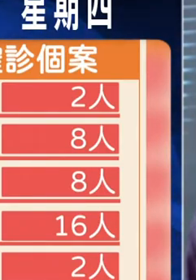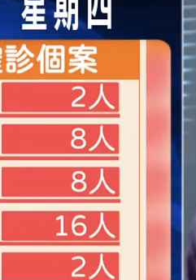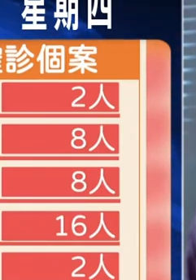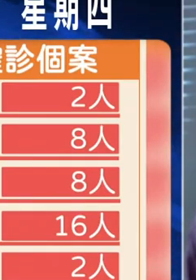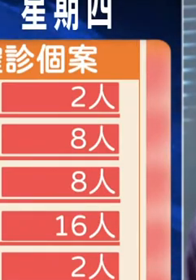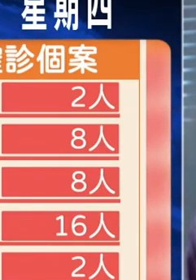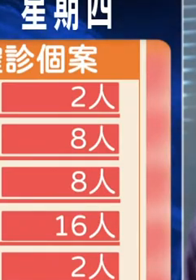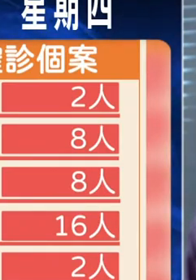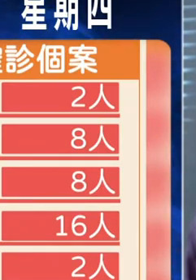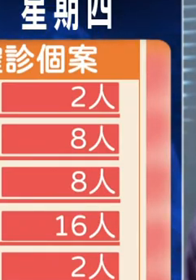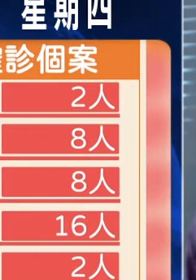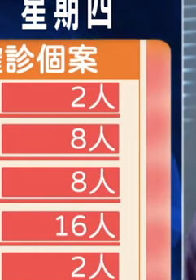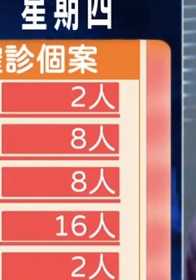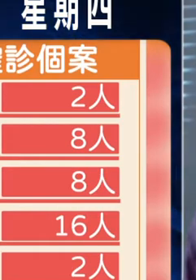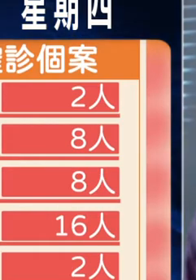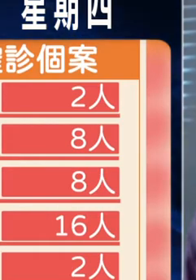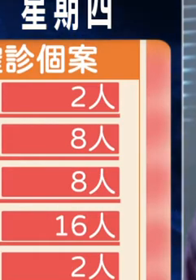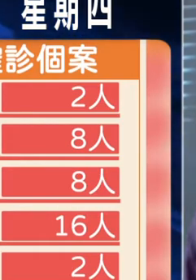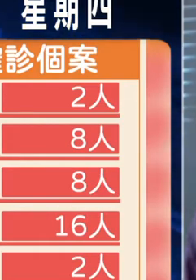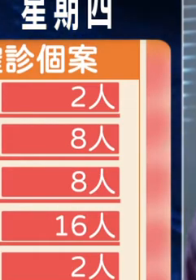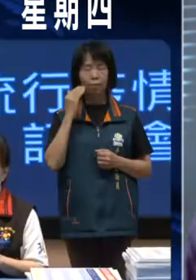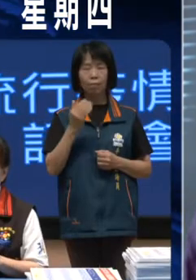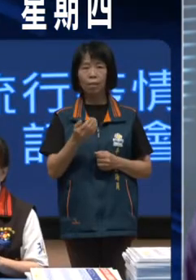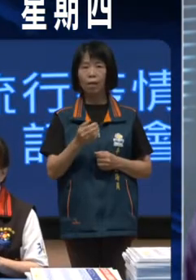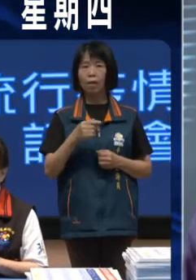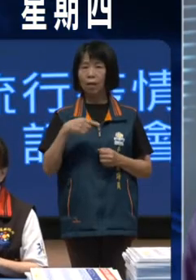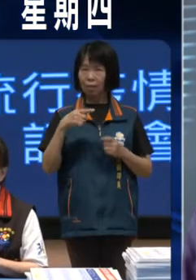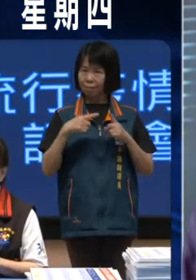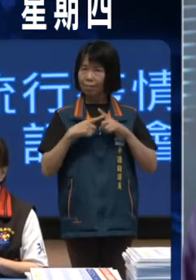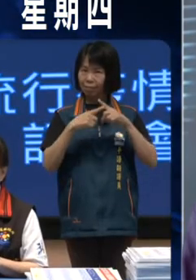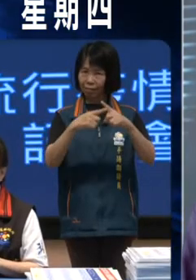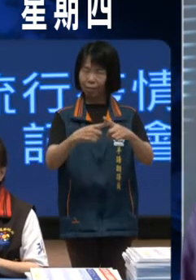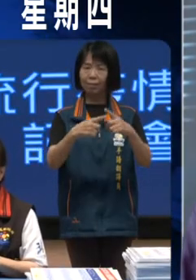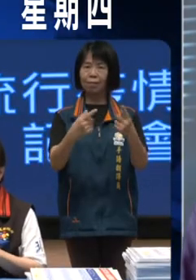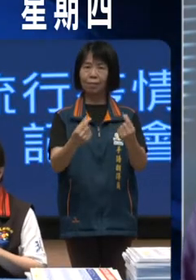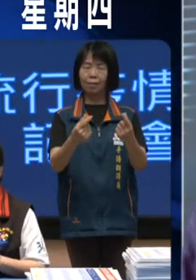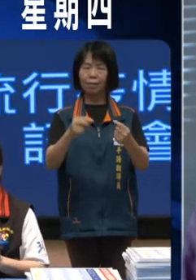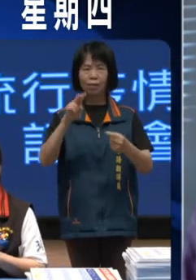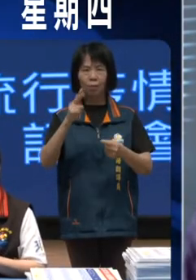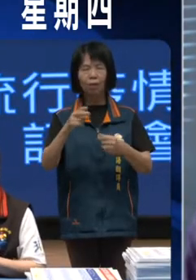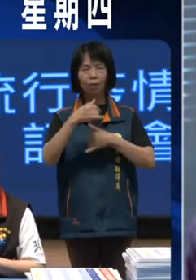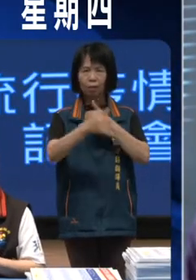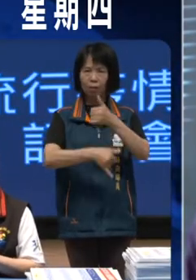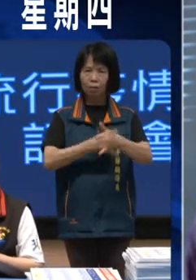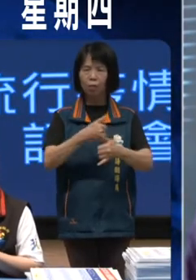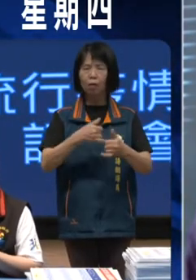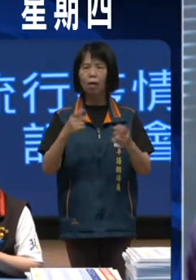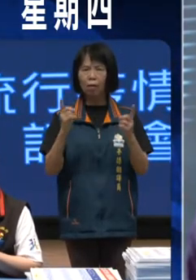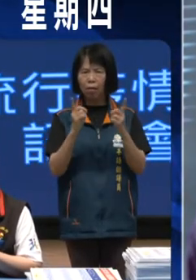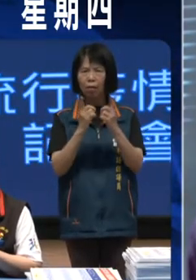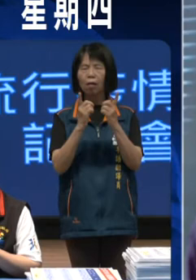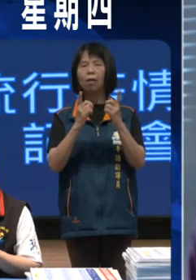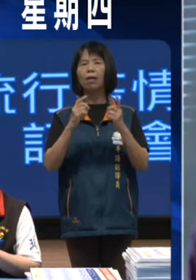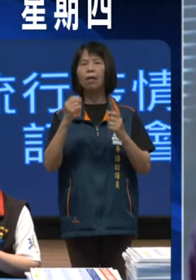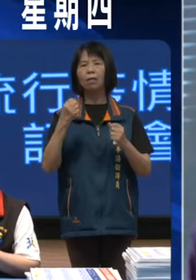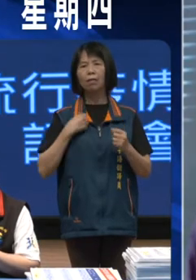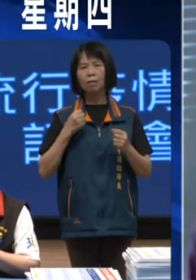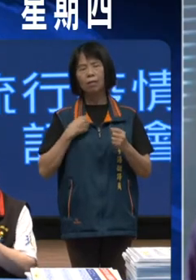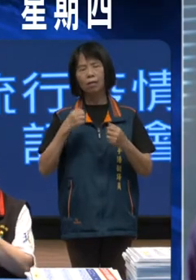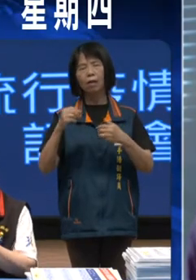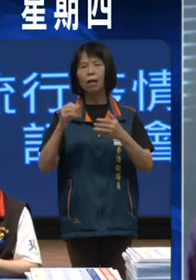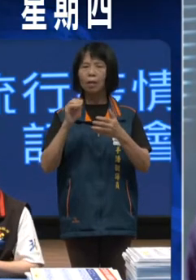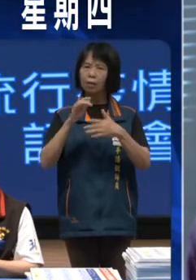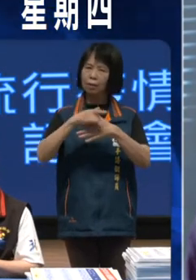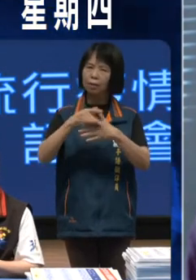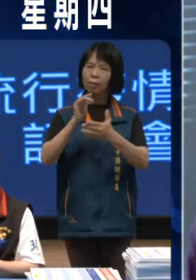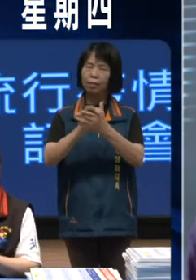心14号宣布，本土新增874例确诊，其中花莲就占了46例。为了防堵疫情再度扩